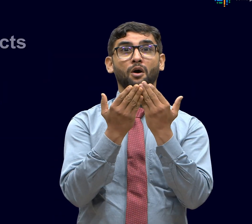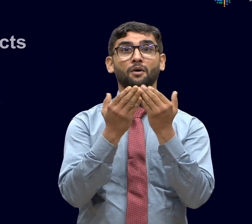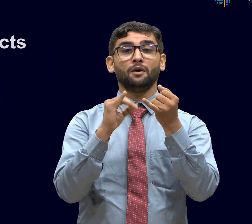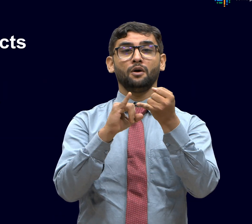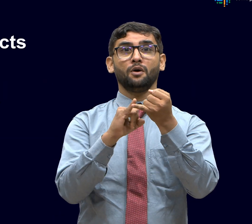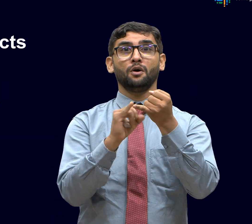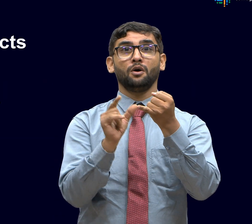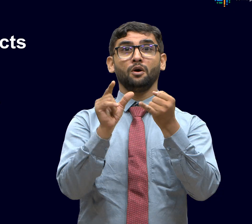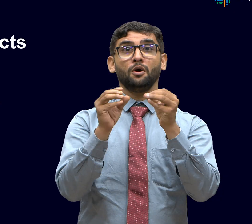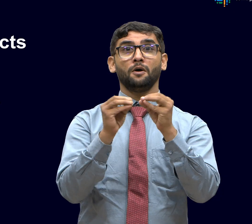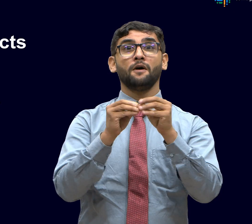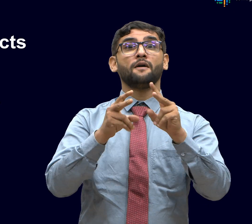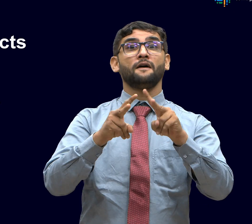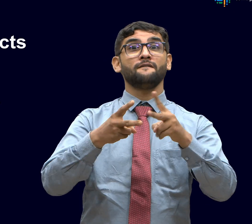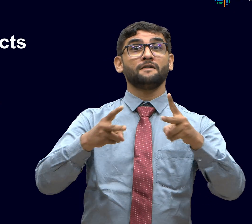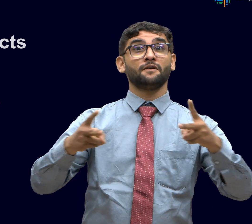શૈક્ષણિક વિષયો.